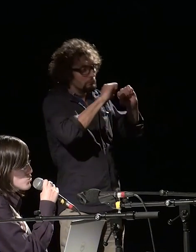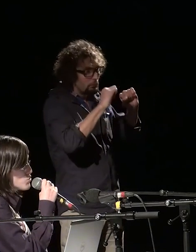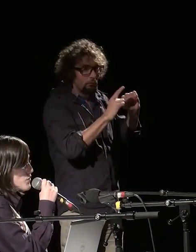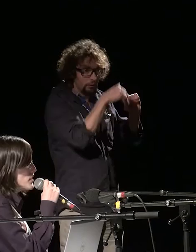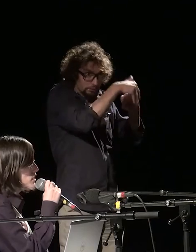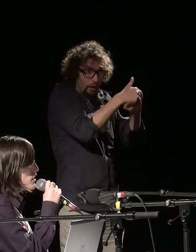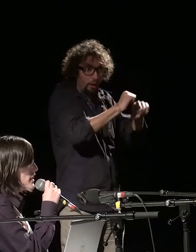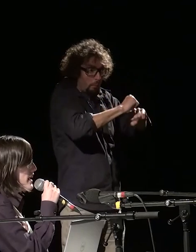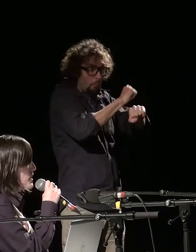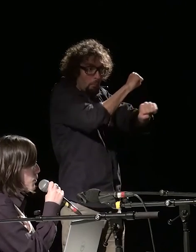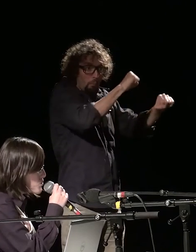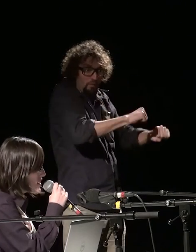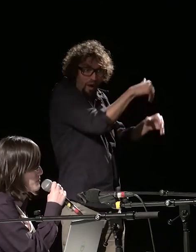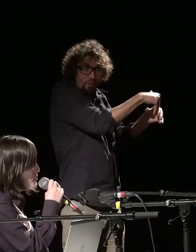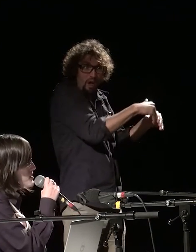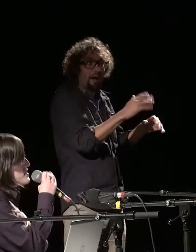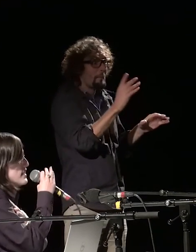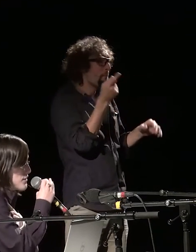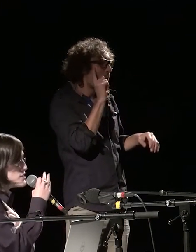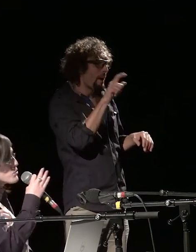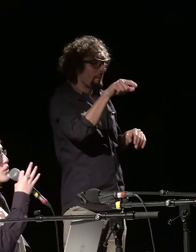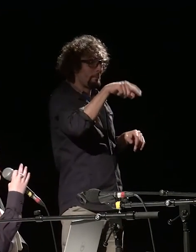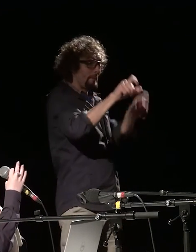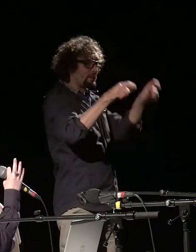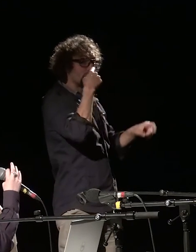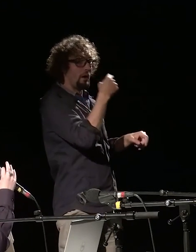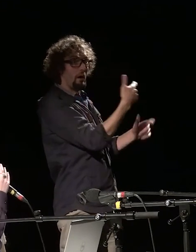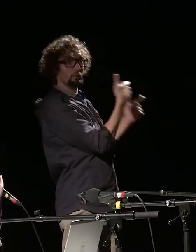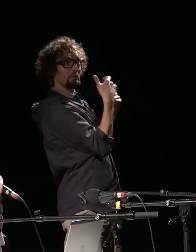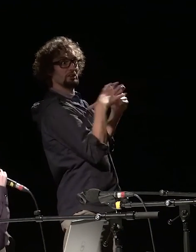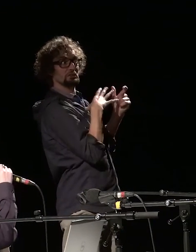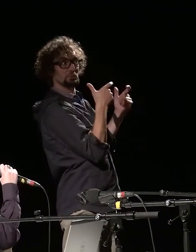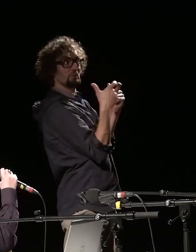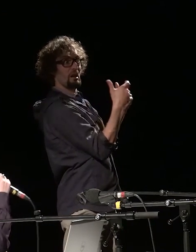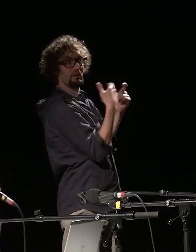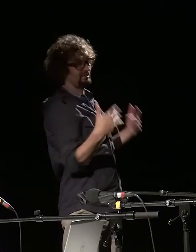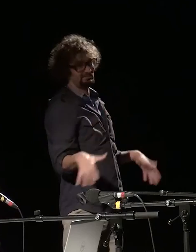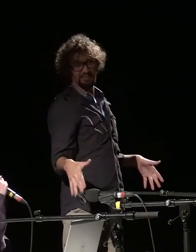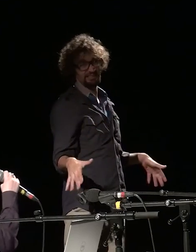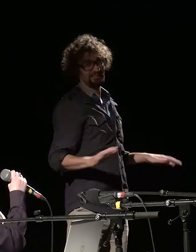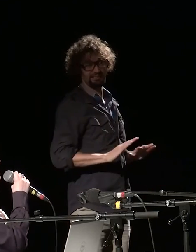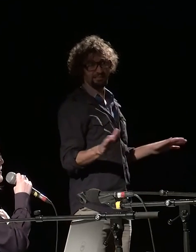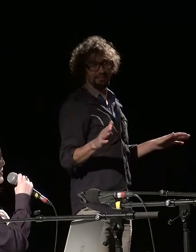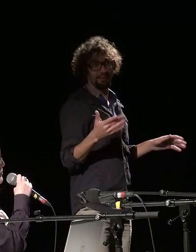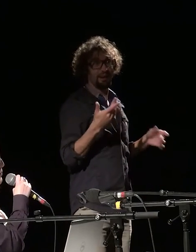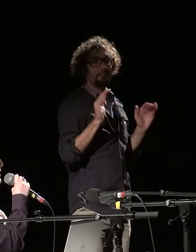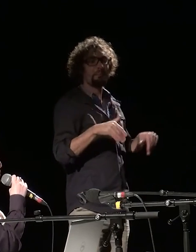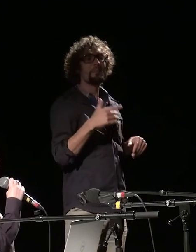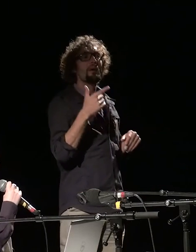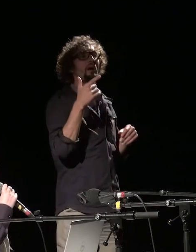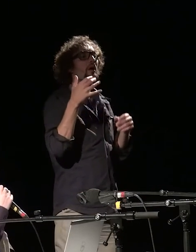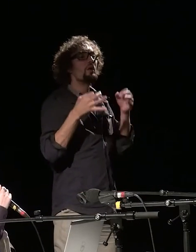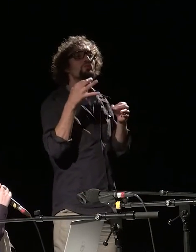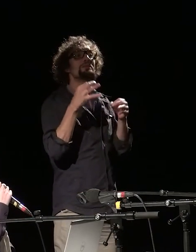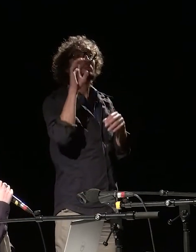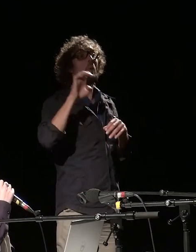juste que les gens se sentent surveillés. Et ça produit cet immobilisme et cet atavisme que même la Cour de justice de l'Union européenne, elle avait vu que c'était pas très très bien pour la